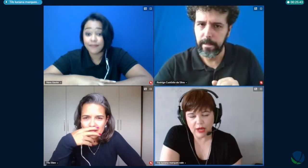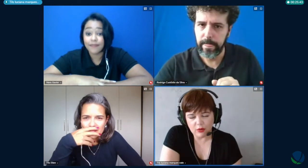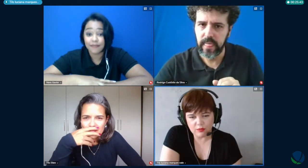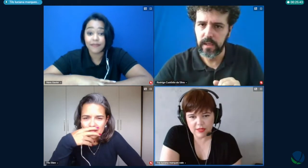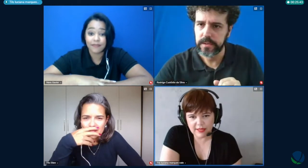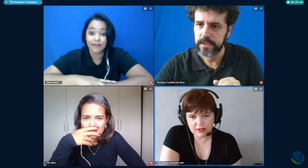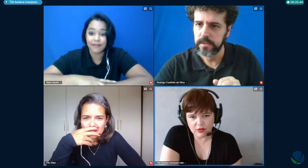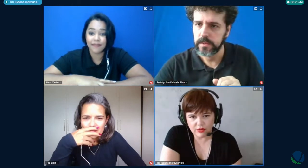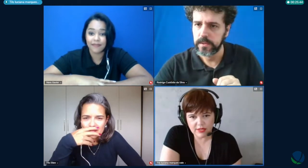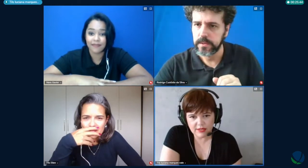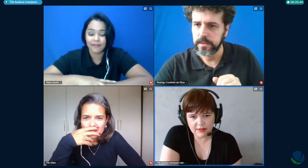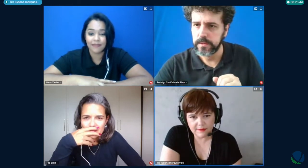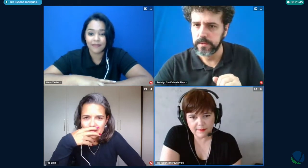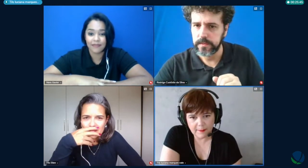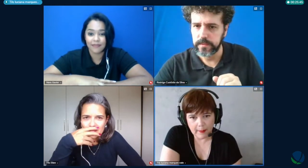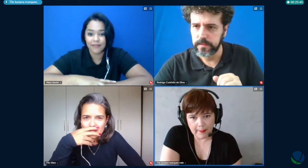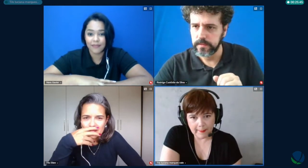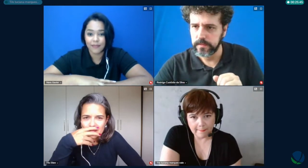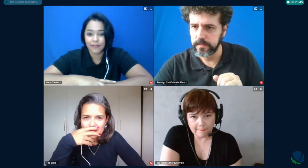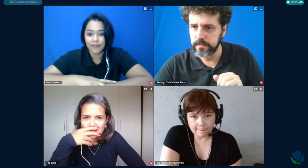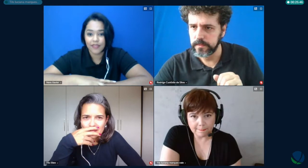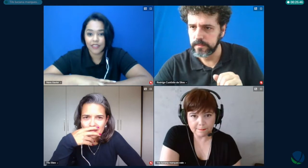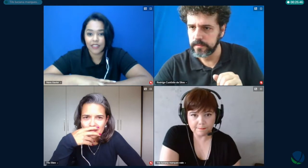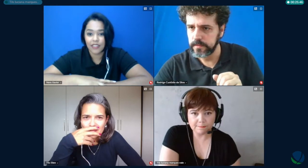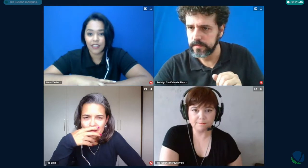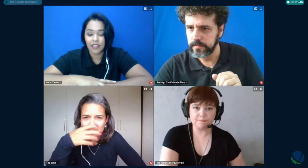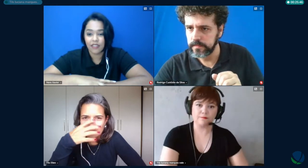Eu vou pular algumas questões.